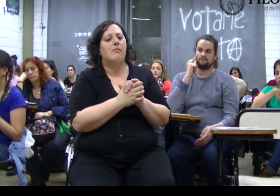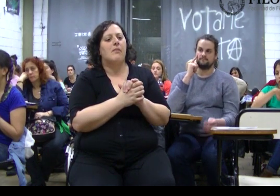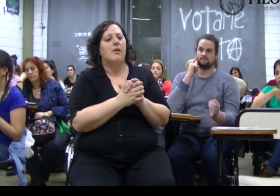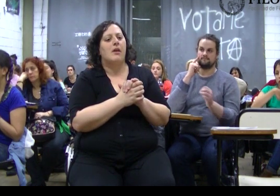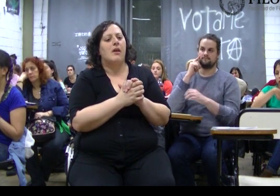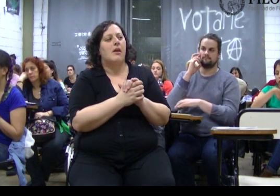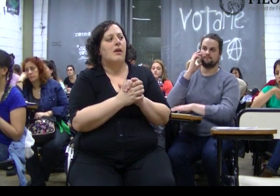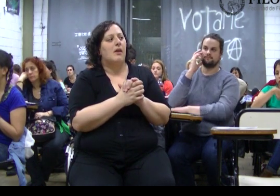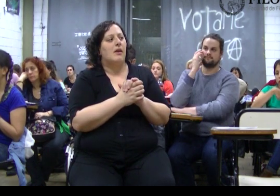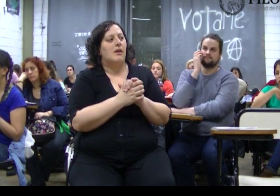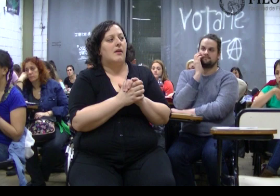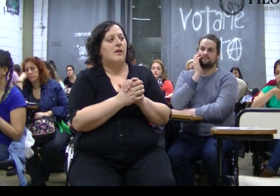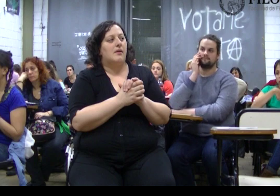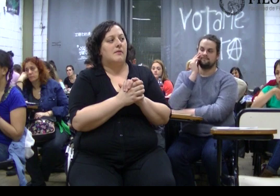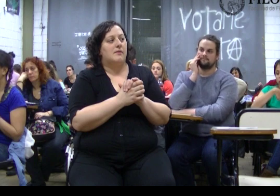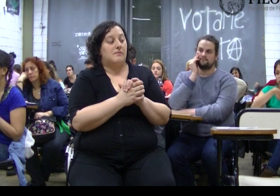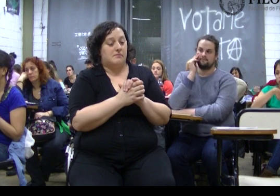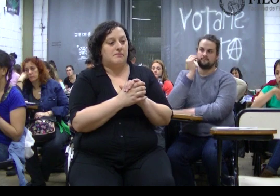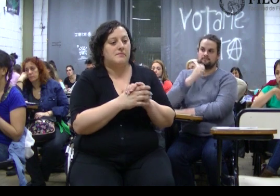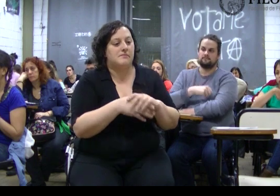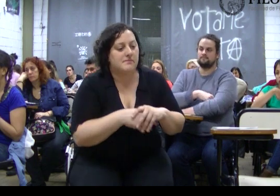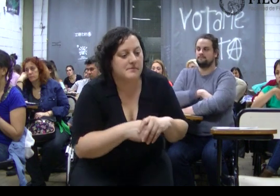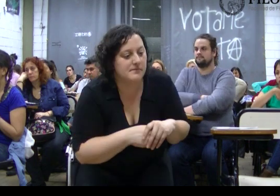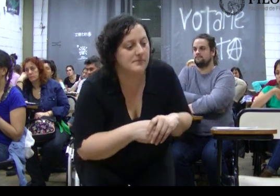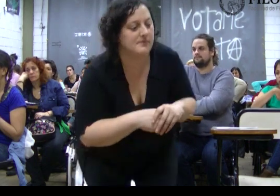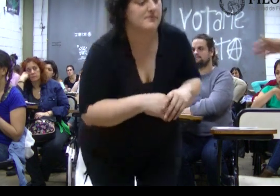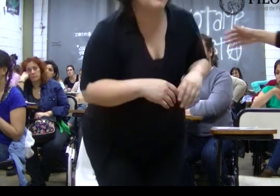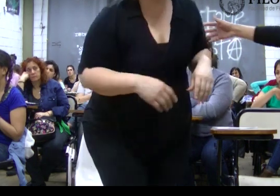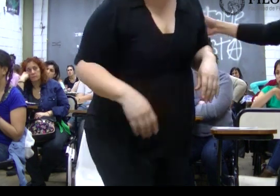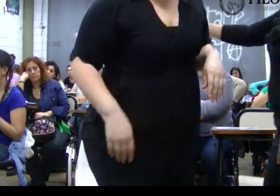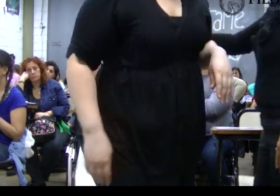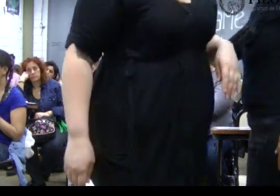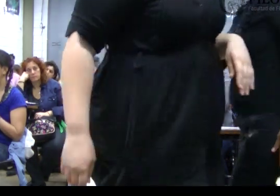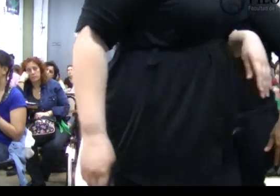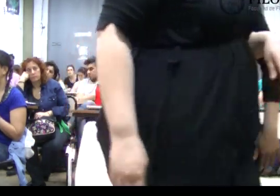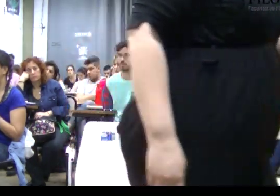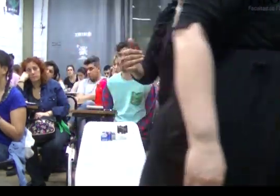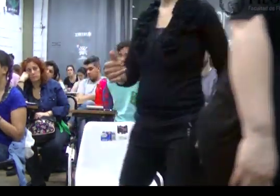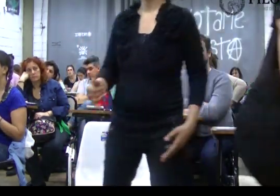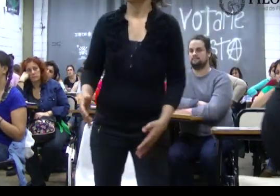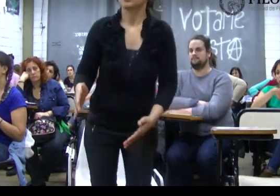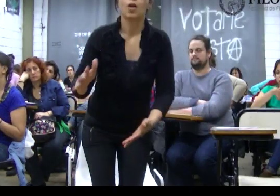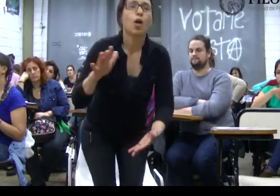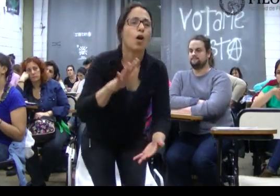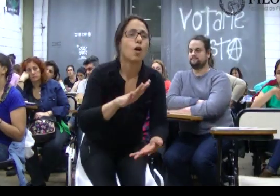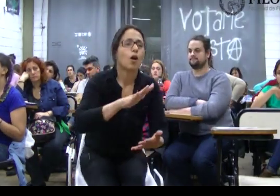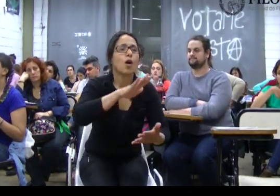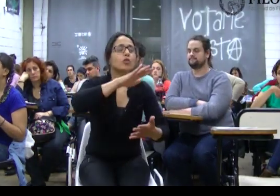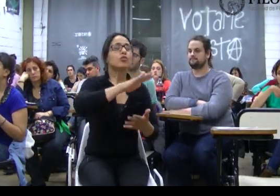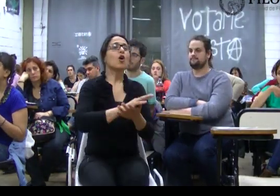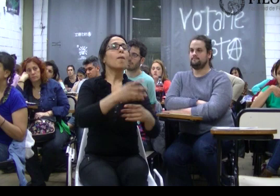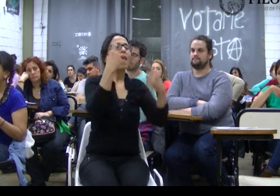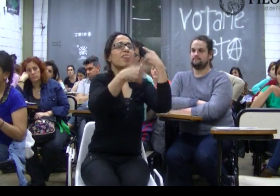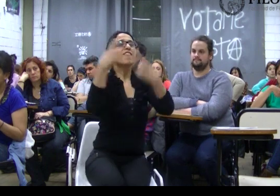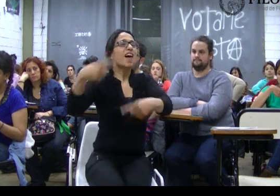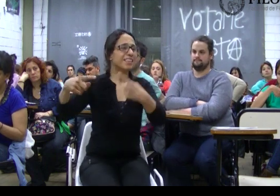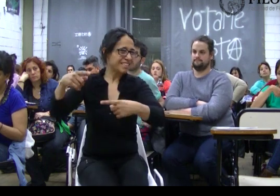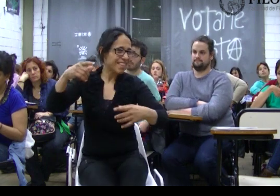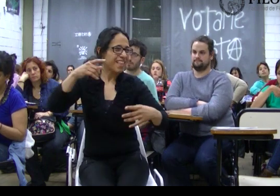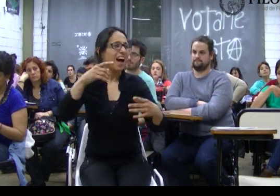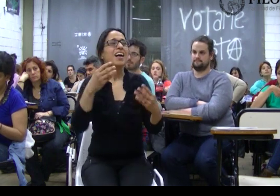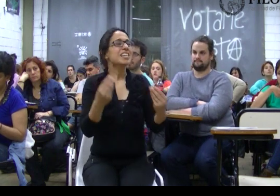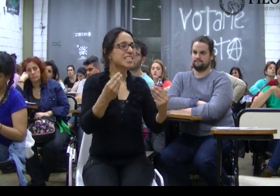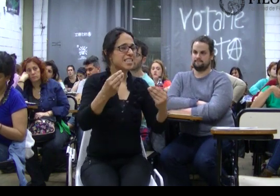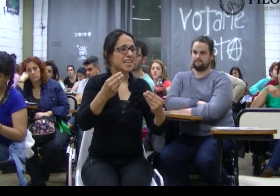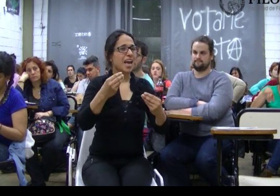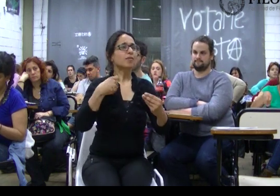potente la categoría de diversidad, en nuestras cabezas siempre es como lo otro o lo diferente de lo normal, lo que está constituido